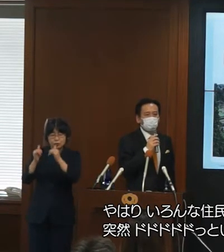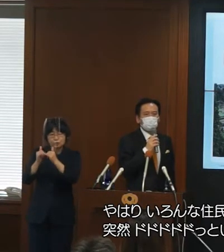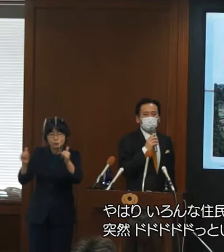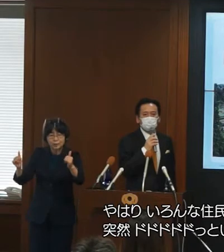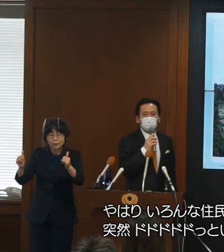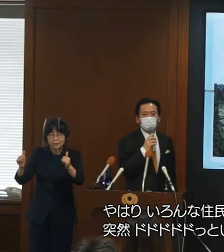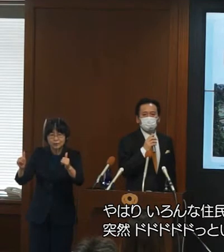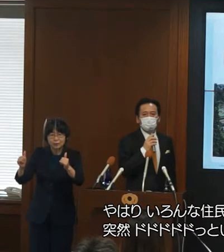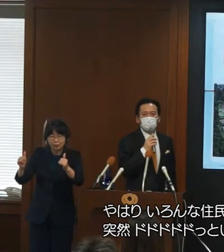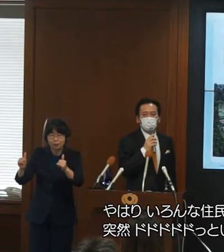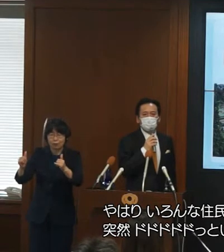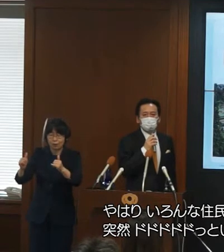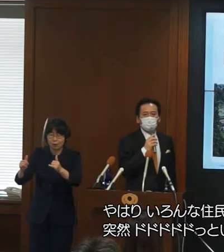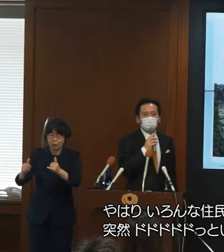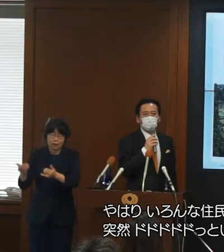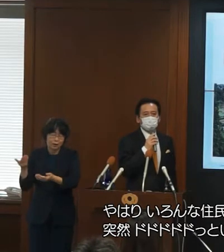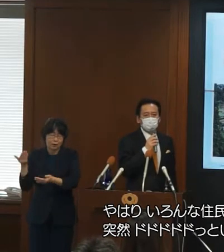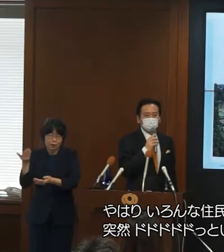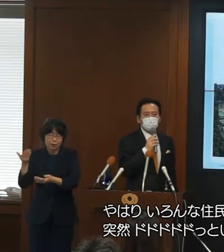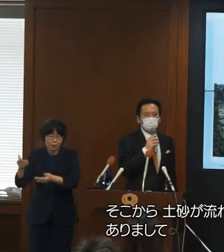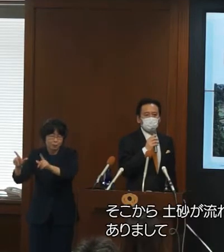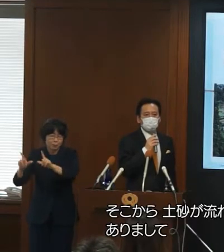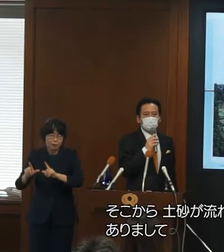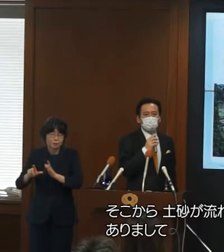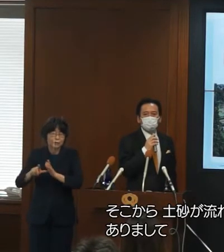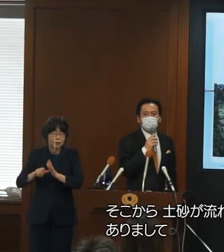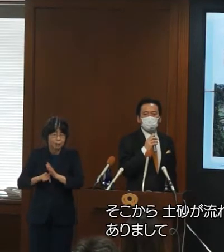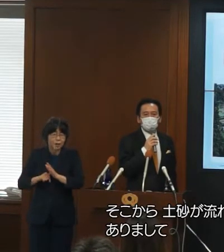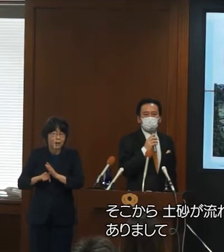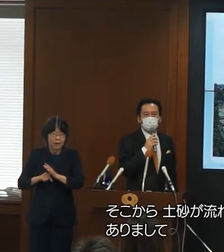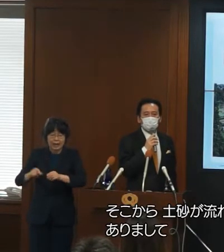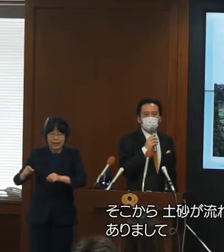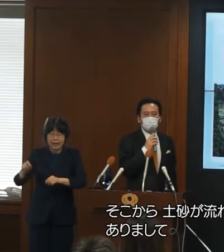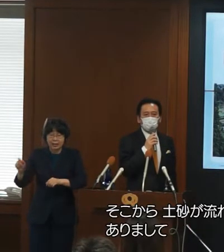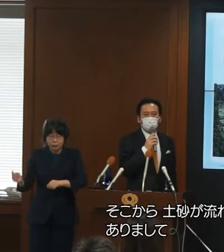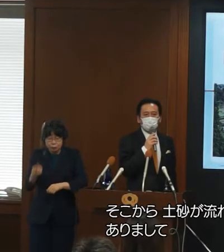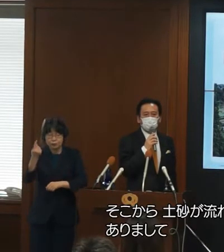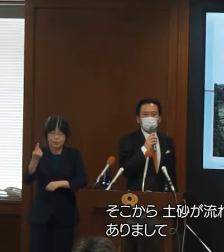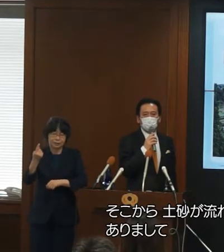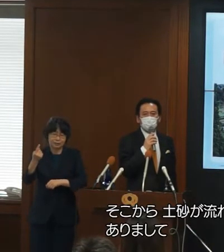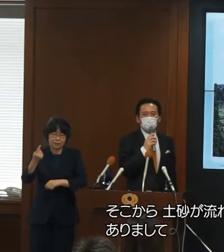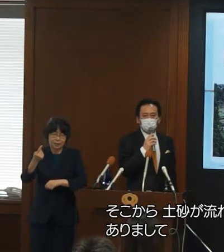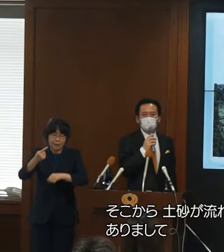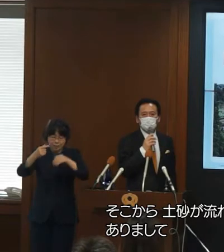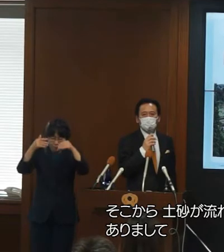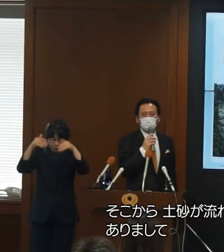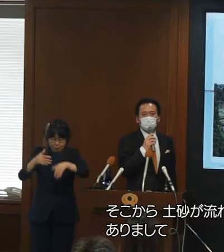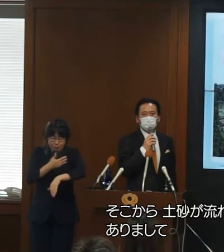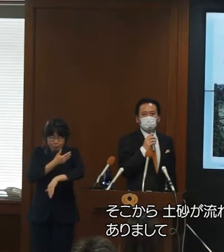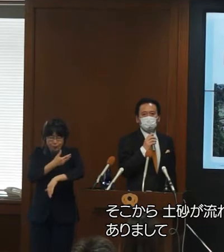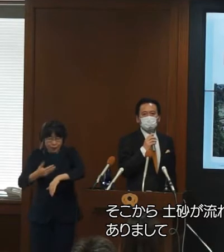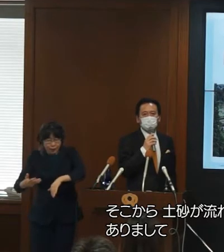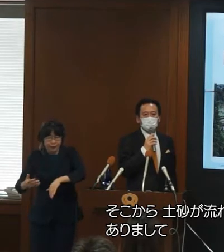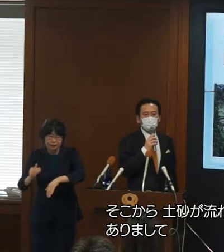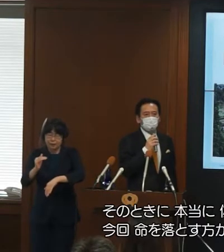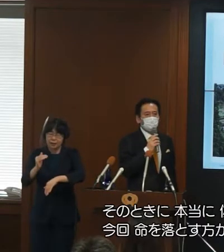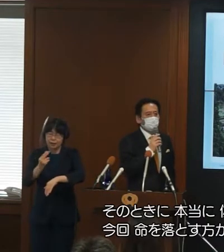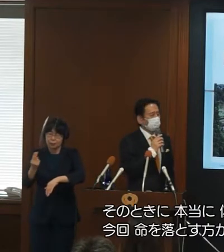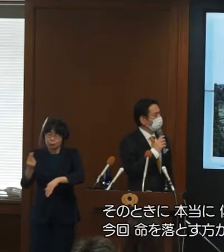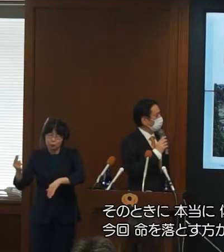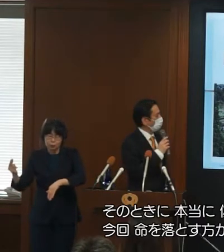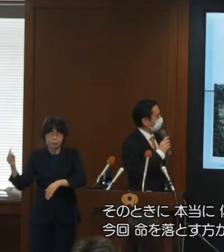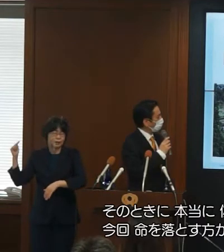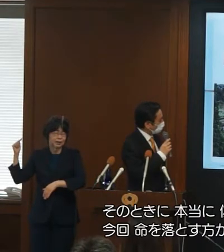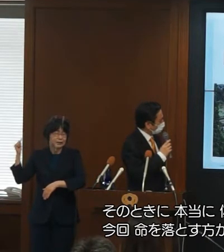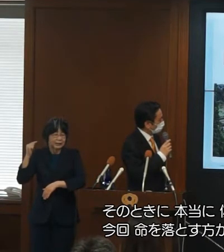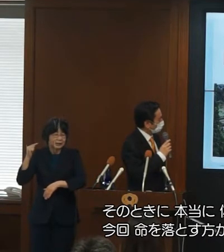ドドドドドっていう音がして、そこからこう土砂が流れ込んでくるということでありまして、